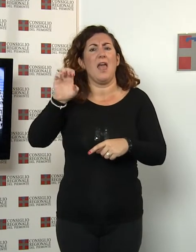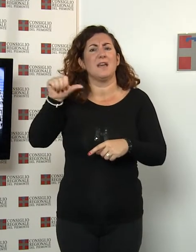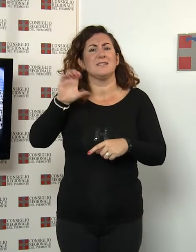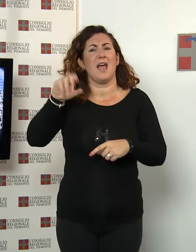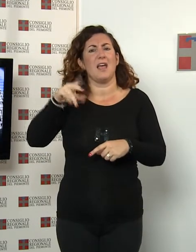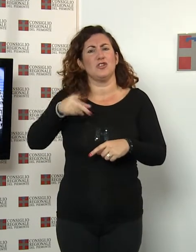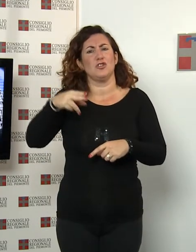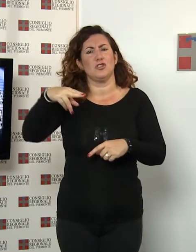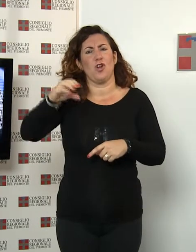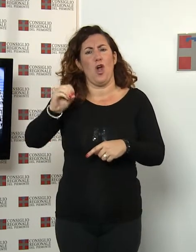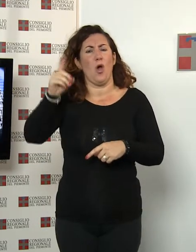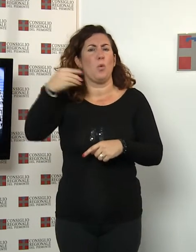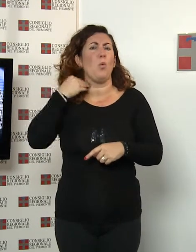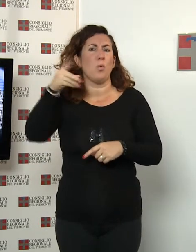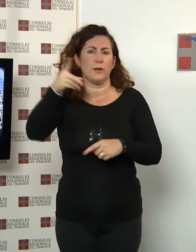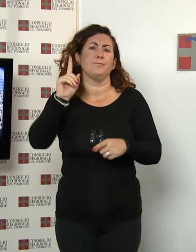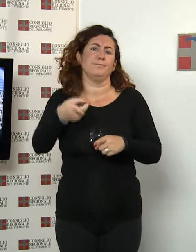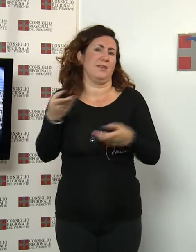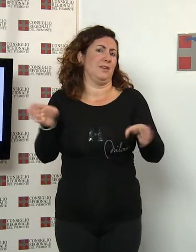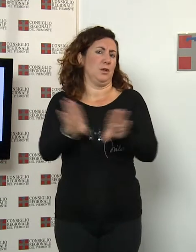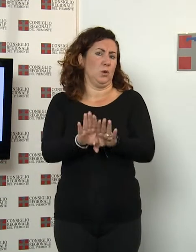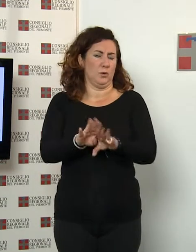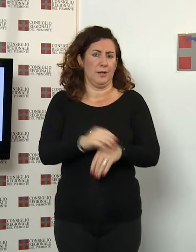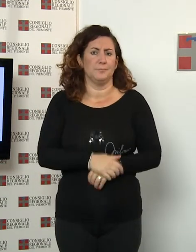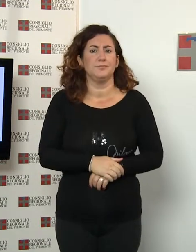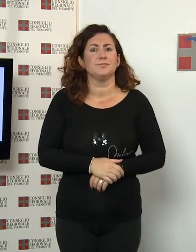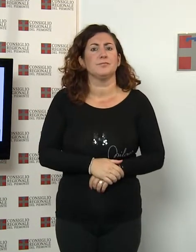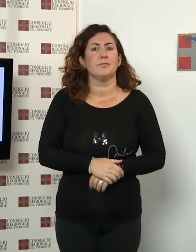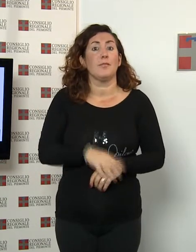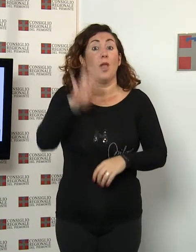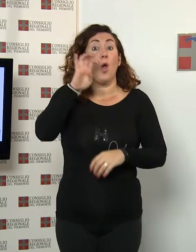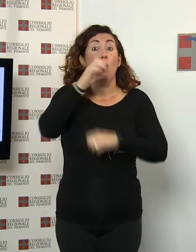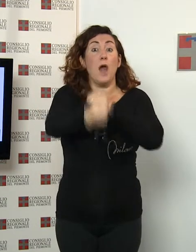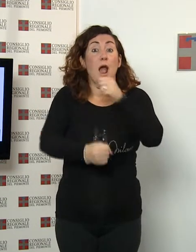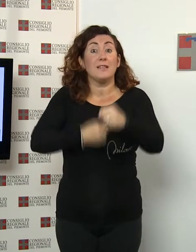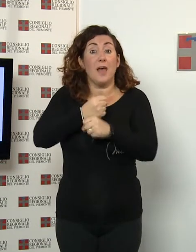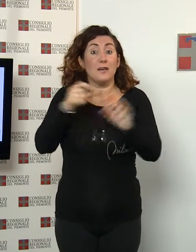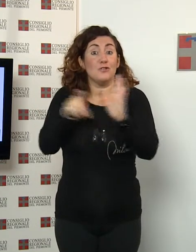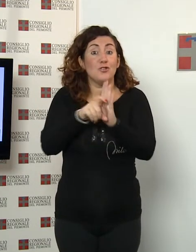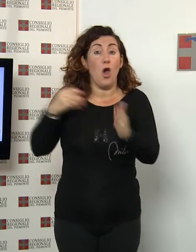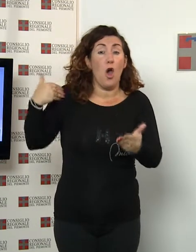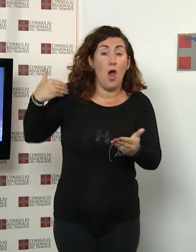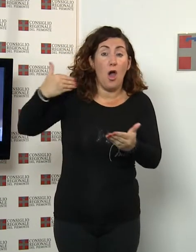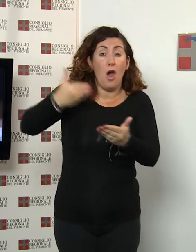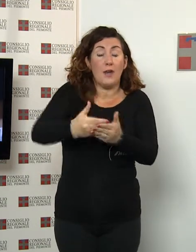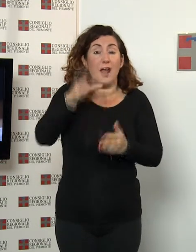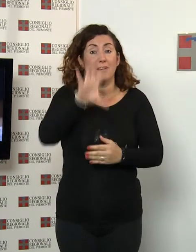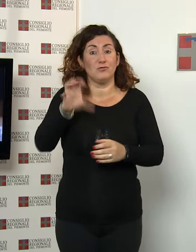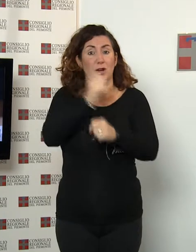contest sui dati pubblici della regione raccontare quarant'anni di storia della regione attraverso i dati pubblici e l'obiettivo di piemonte